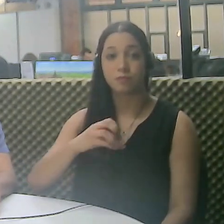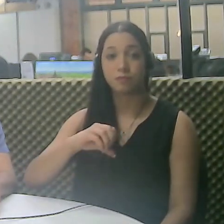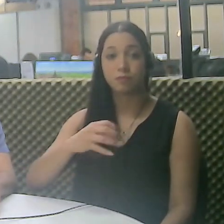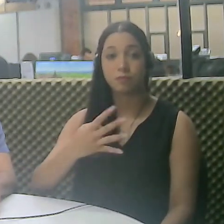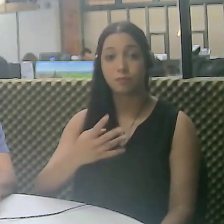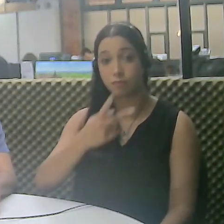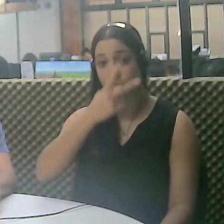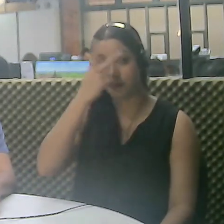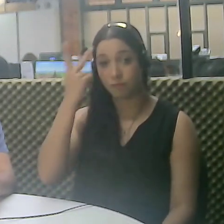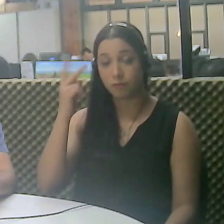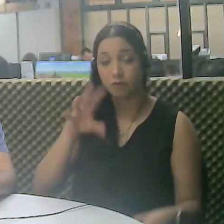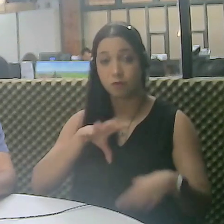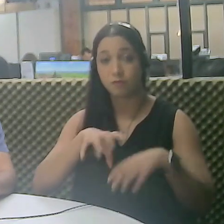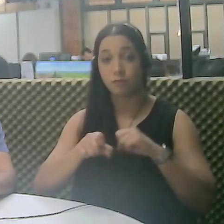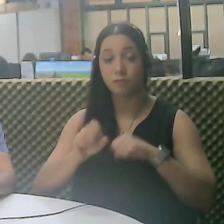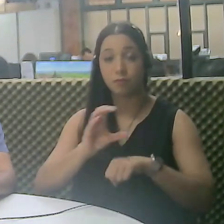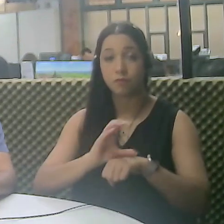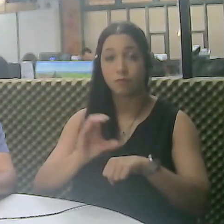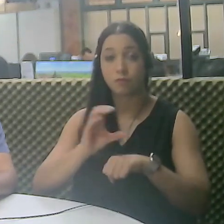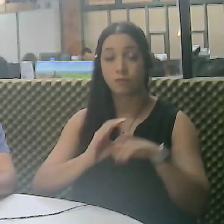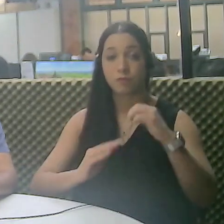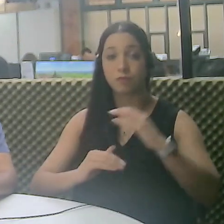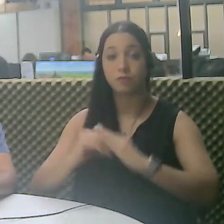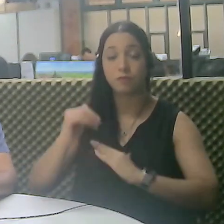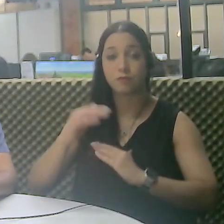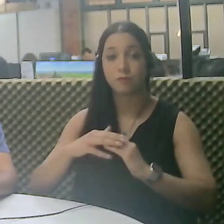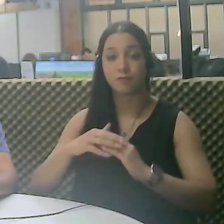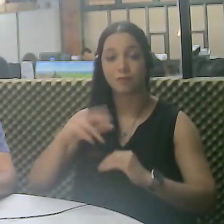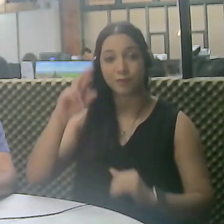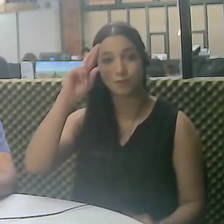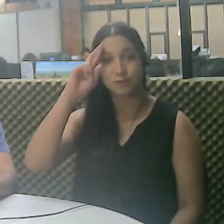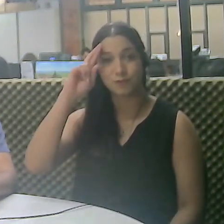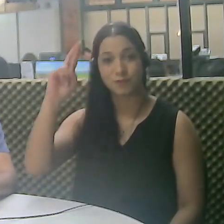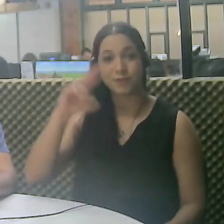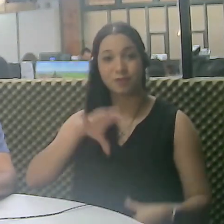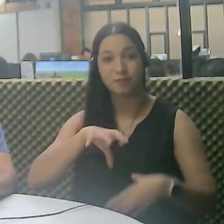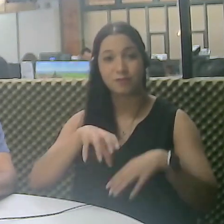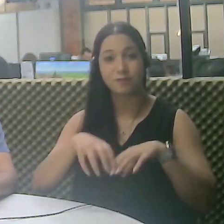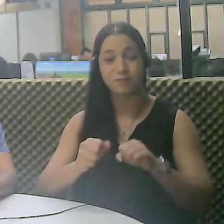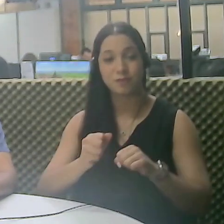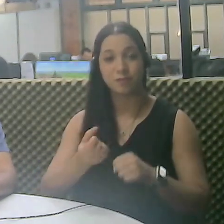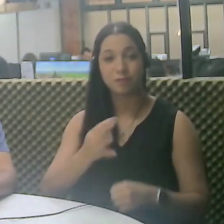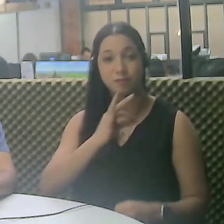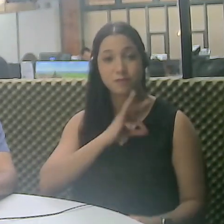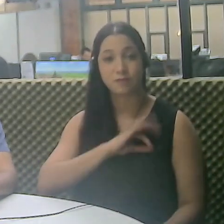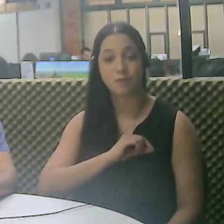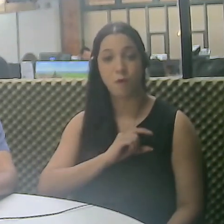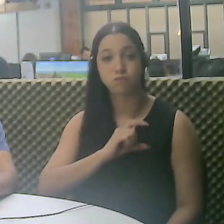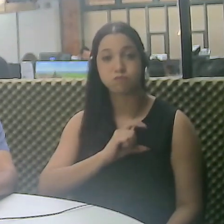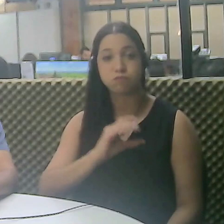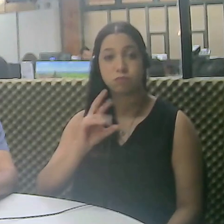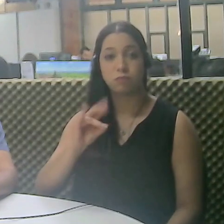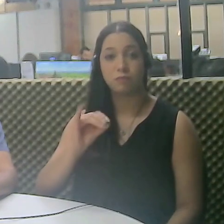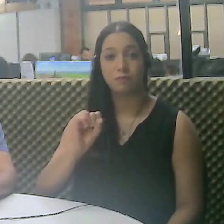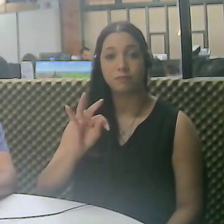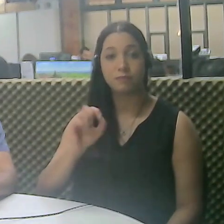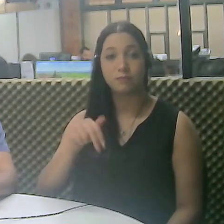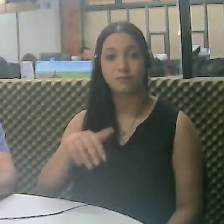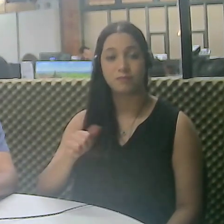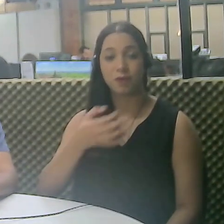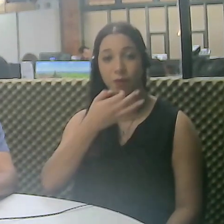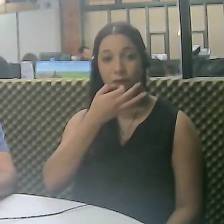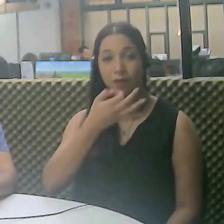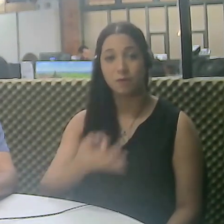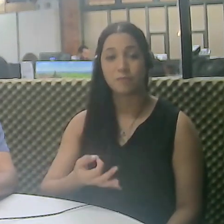1.494 concluintes dos cursos profissionalizantes. A diretora de Formação Profissional e Geração de Emprego e Renda, Cristina Palhares,